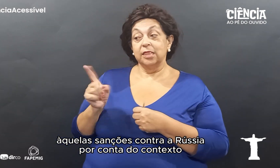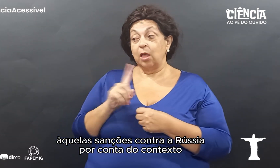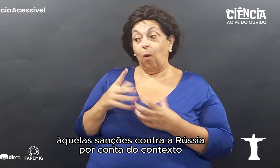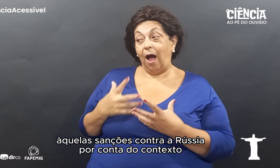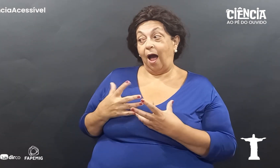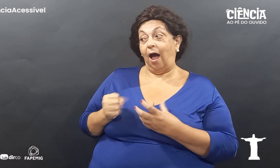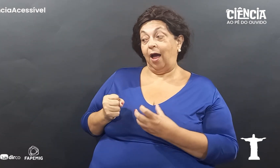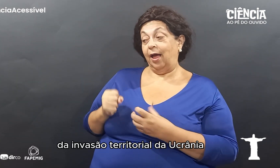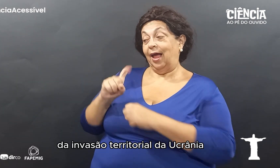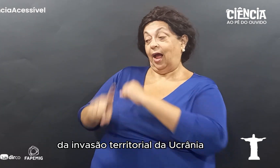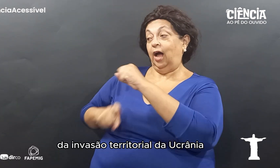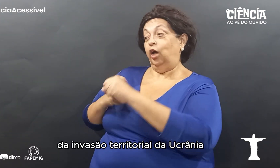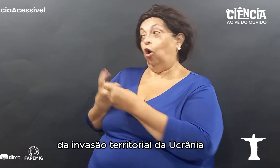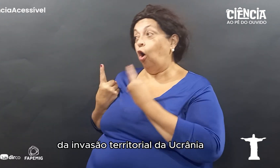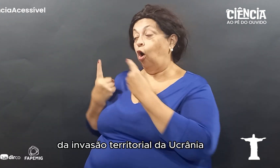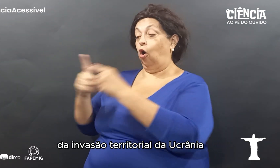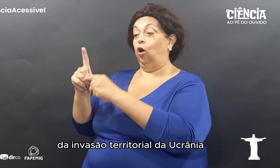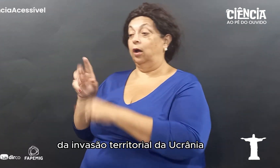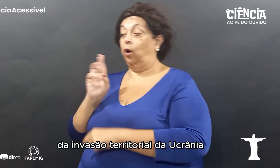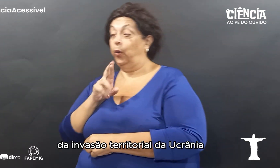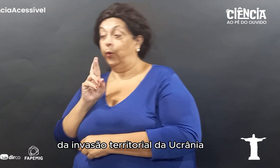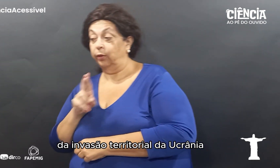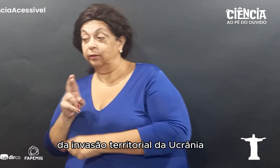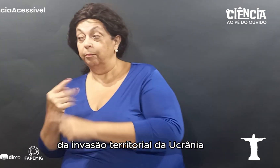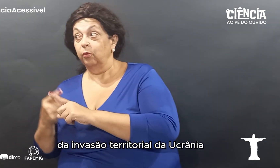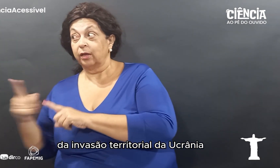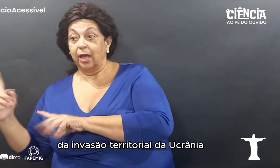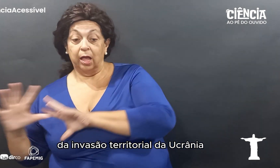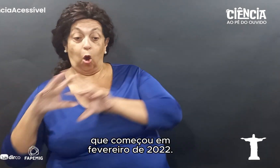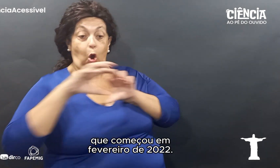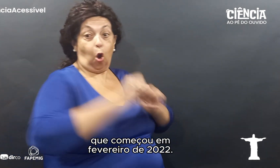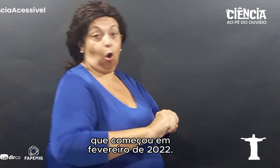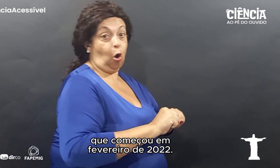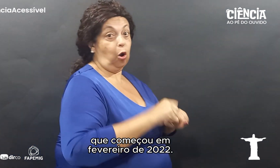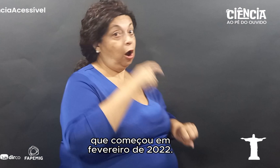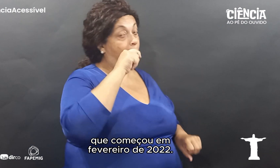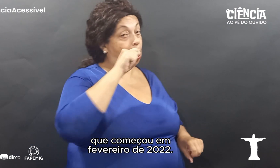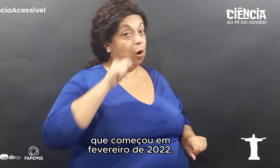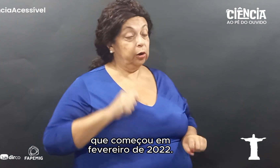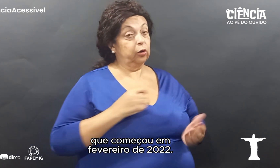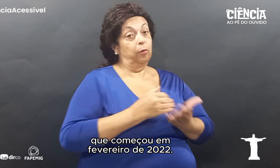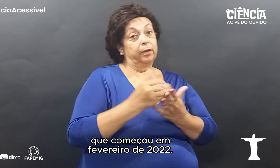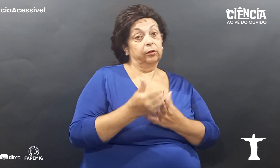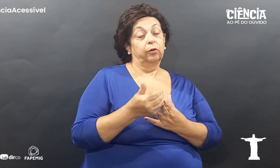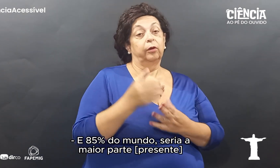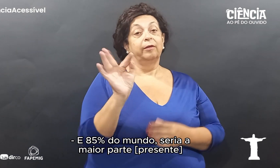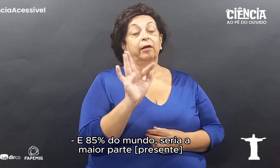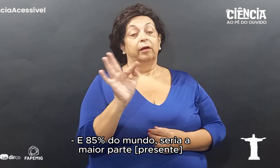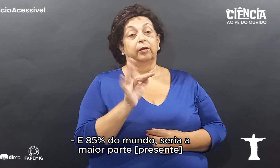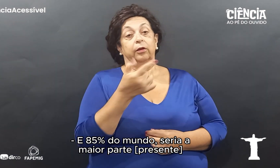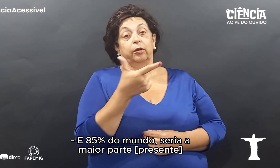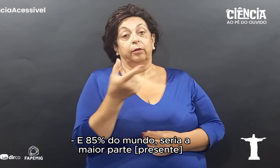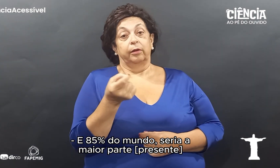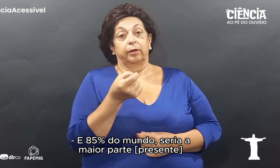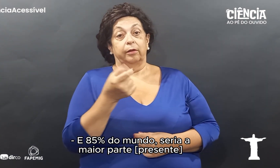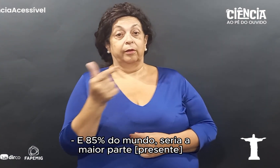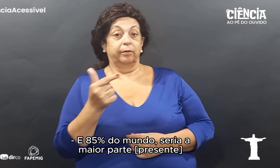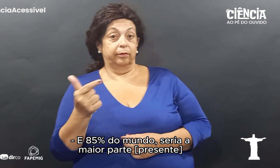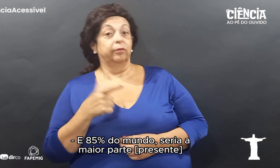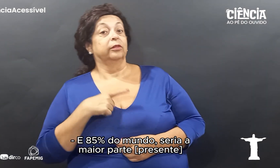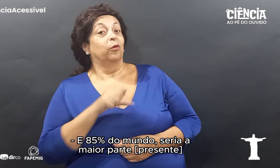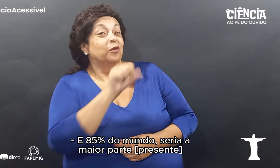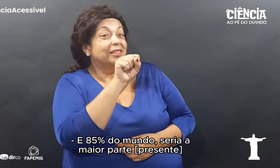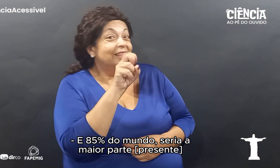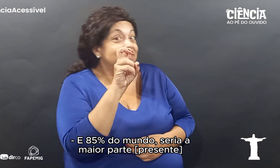do contexto da invasão territorial da Ucrânia, que começou em fevereiro de 2022. E 85%